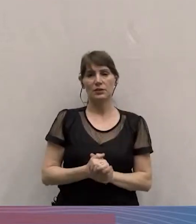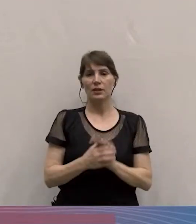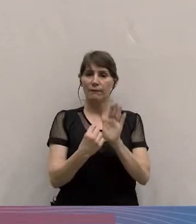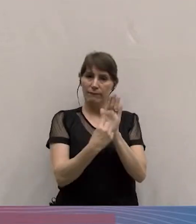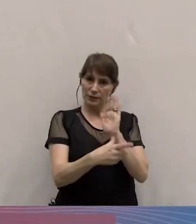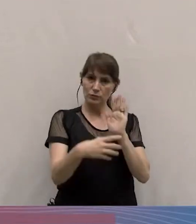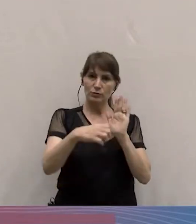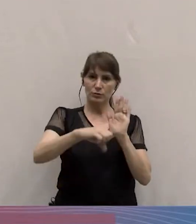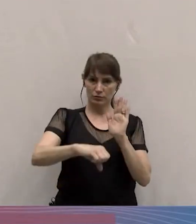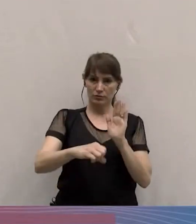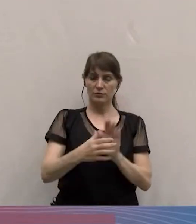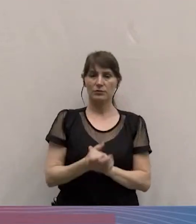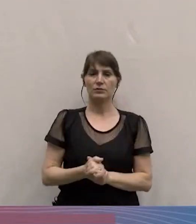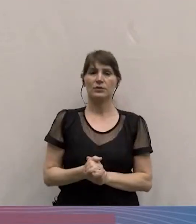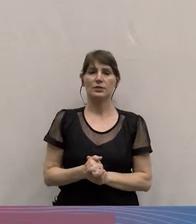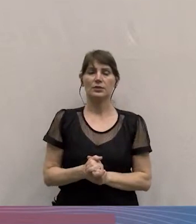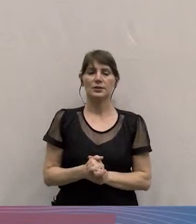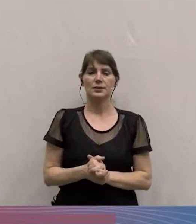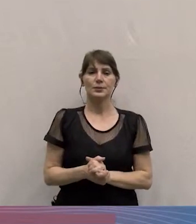versículo 9.